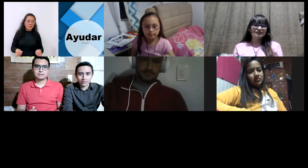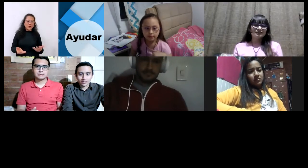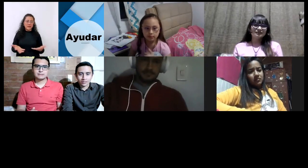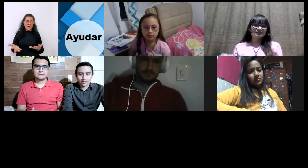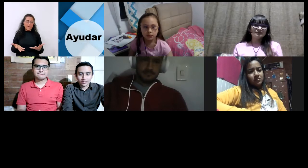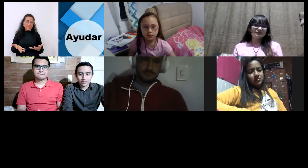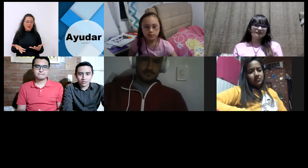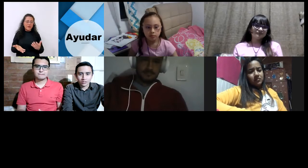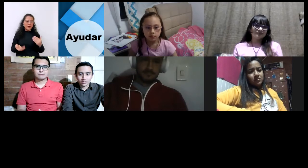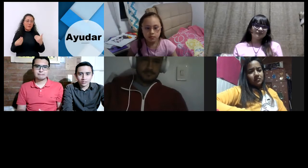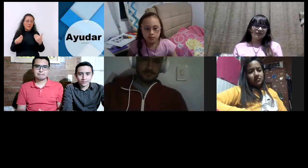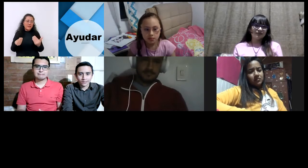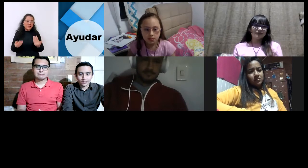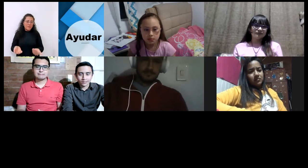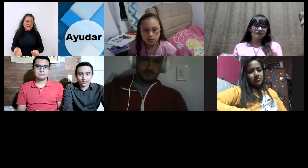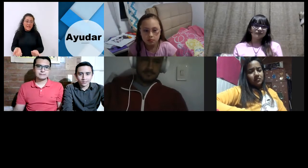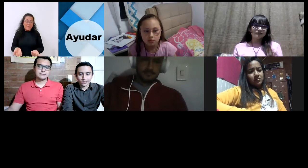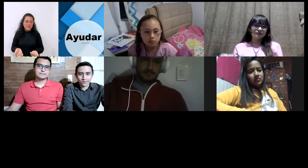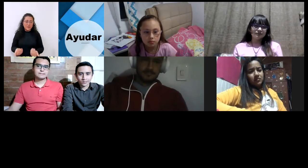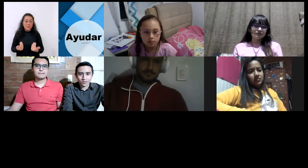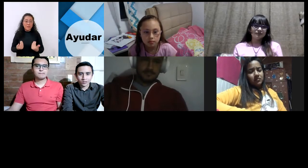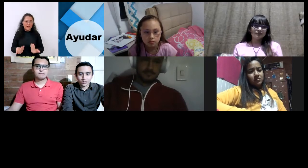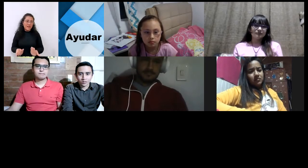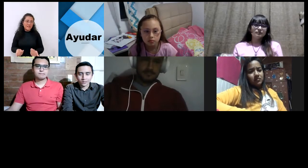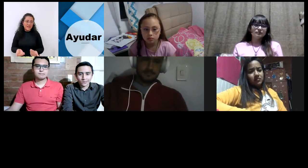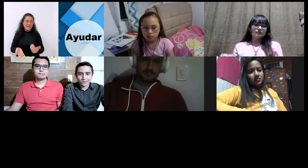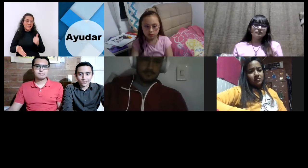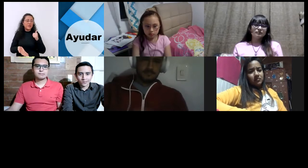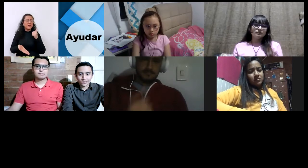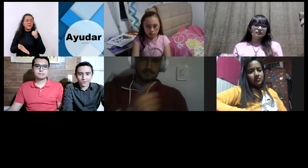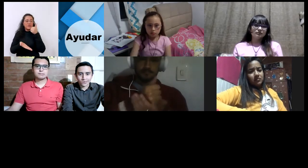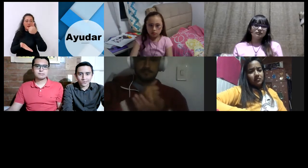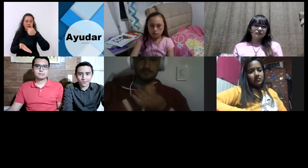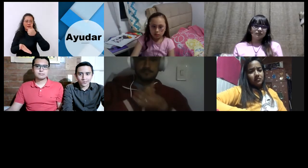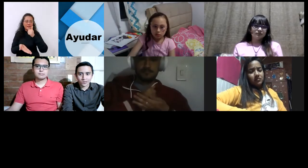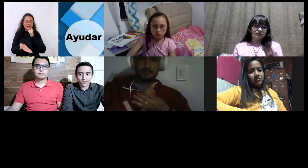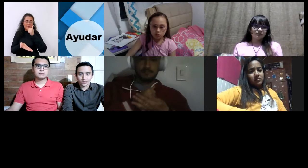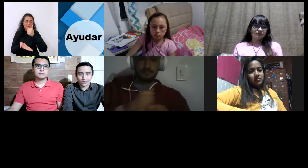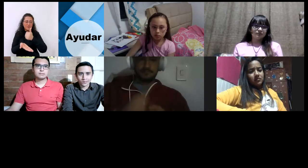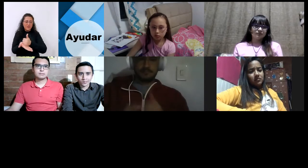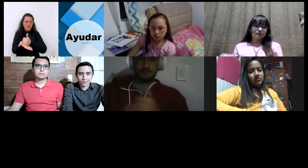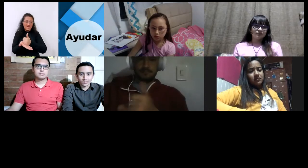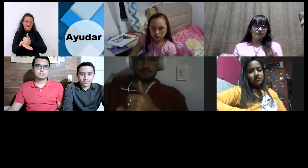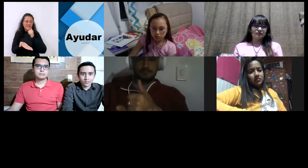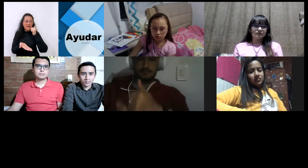importa con qué mano. Normalmente como si la persona es derecha, pues va a usar casi siempre su mano derecha